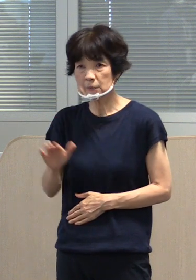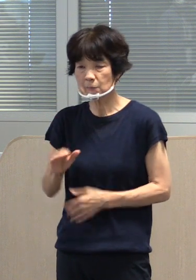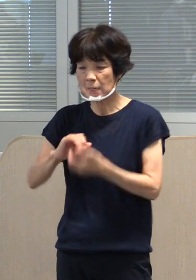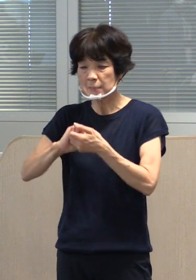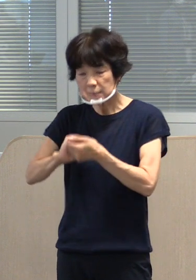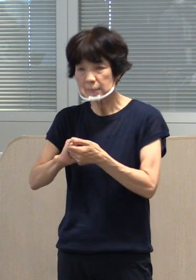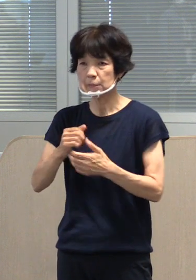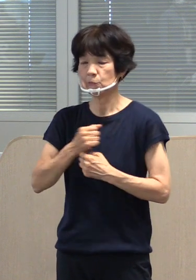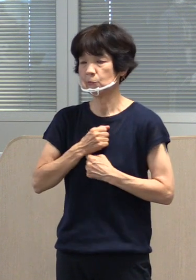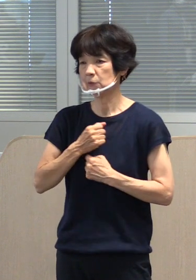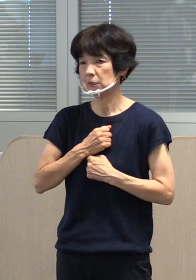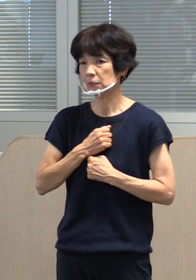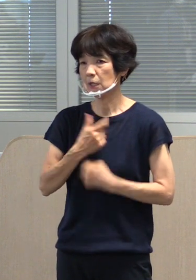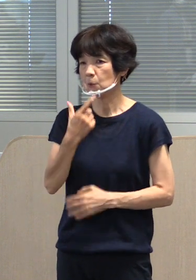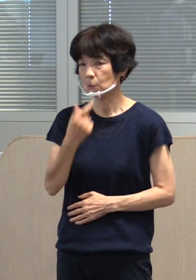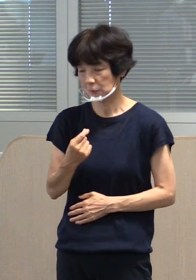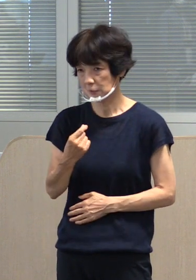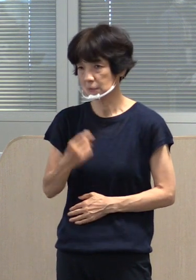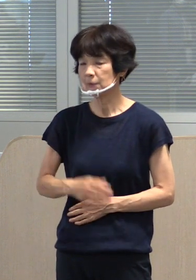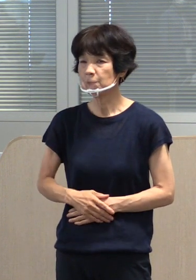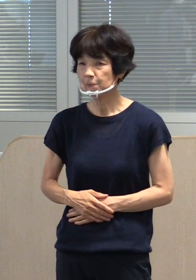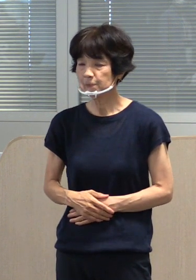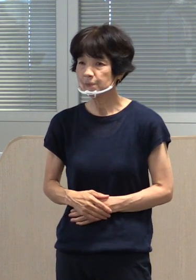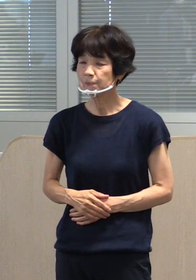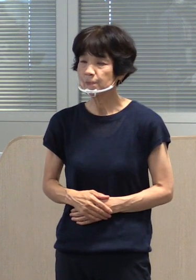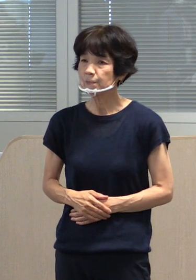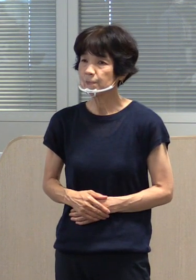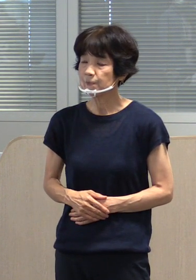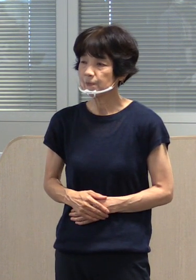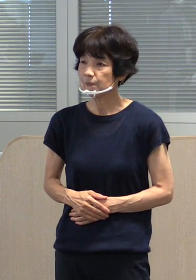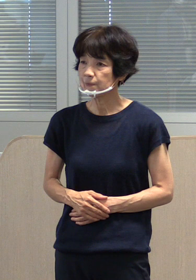注意するように切にお願いする次第です。